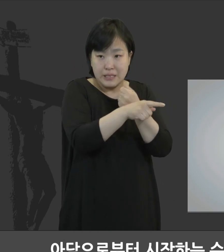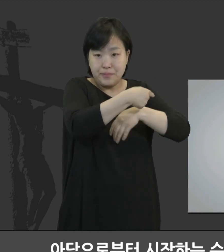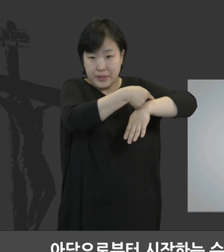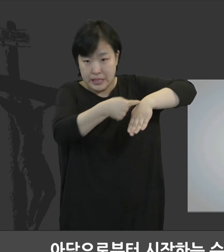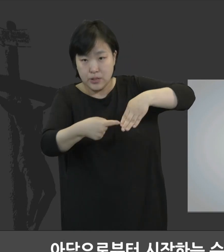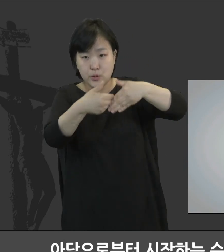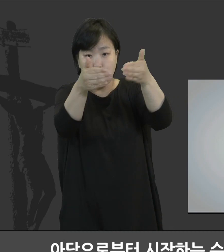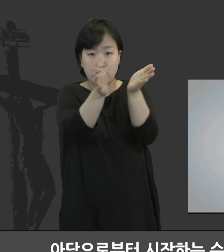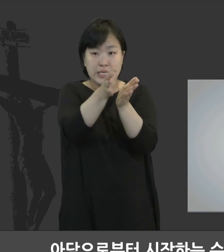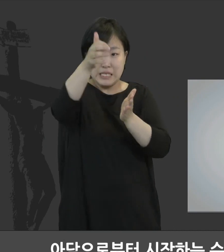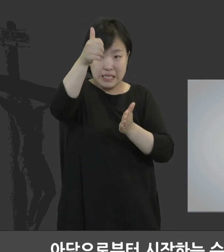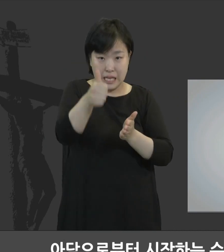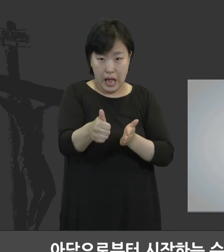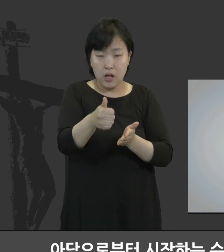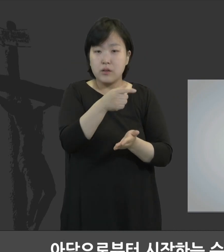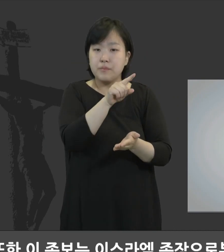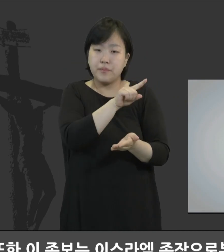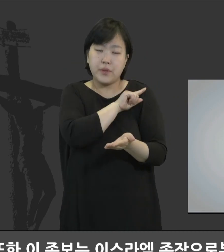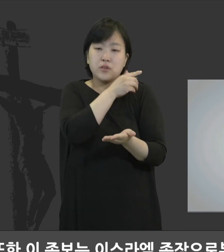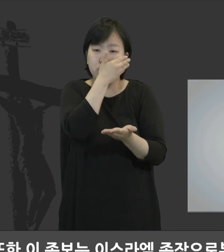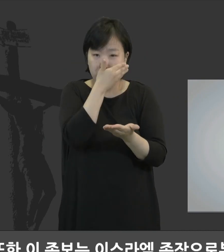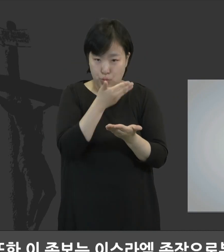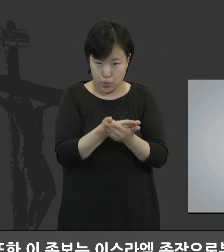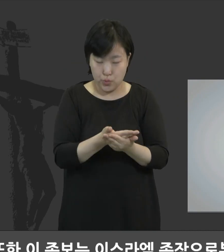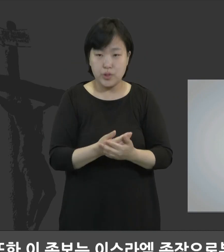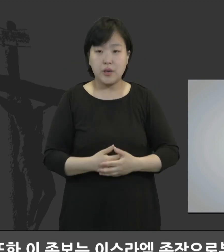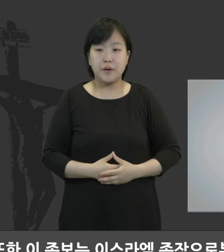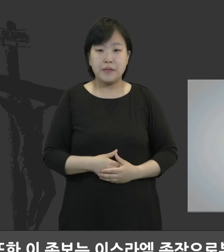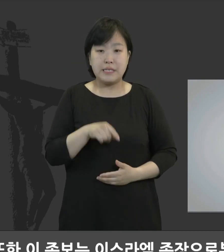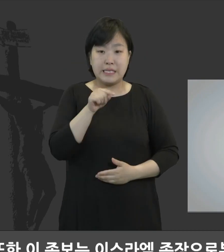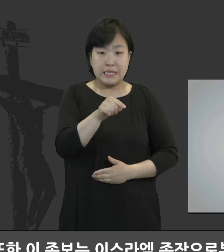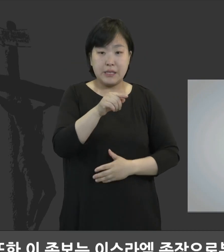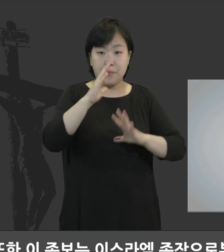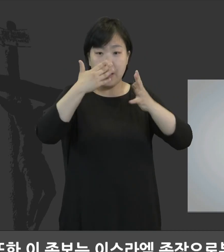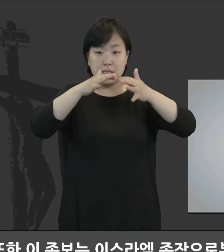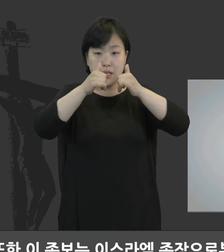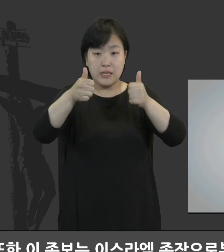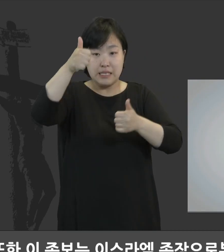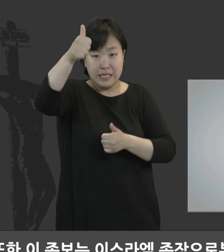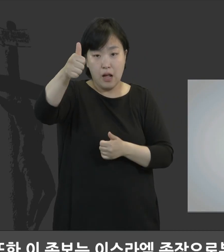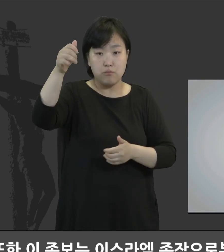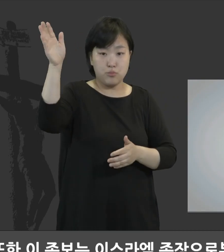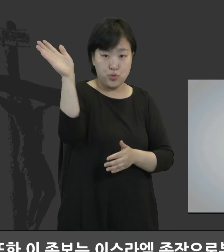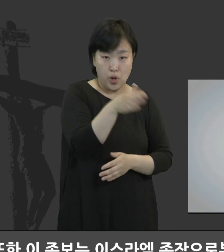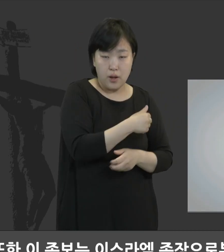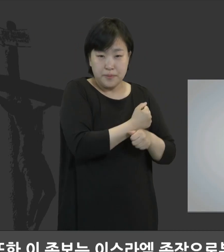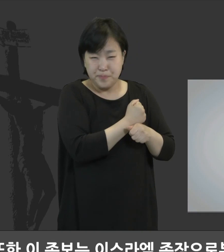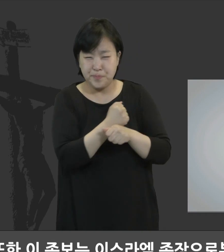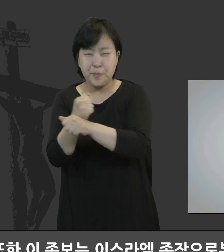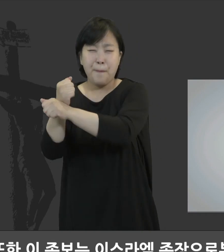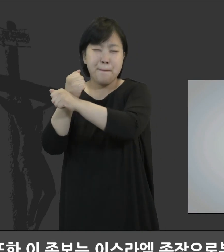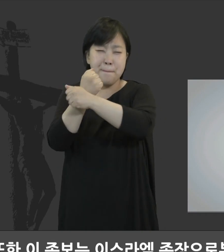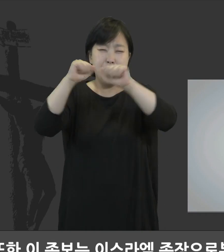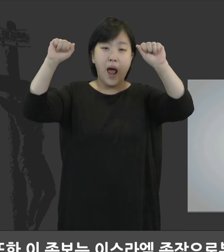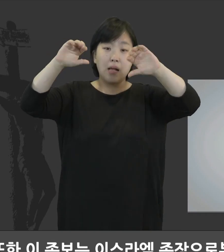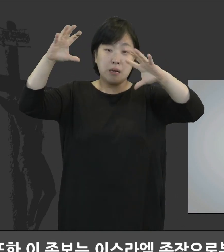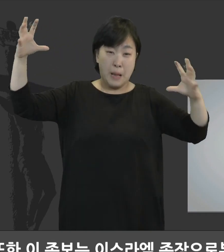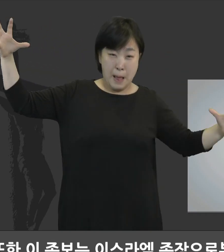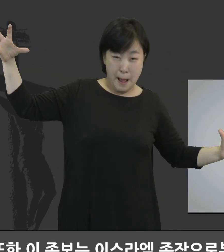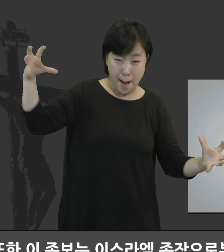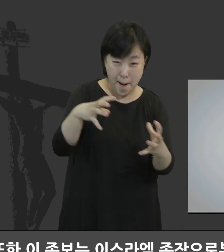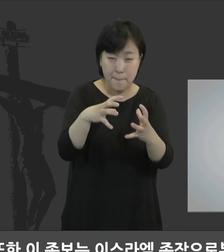있음을 보여줍니다. 또한 이 족보는 이스라엘 족장으로부터 포로로 끌려갔다 돌아온 백성에